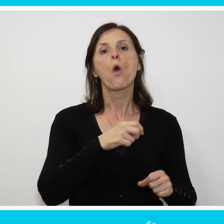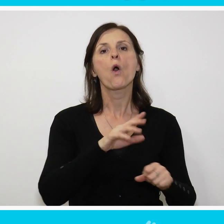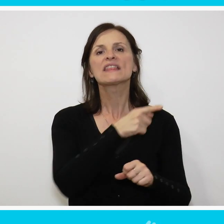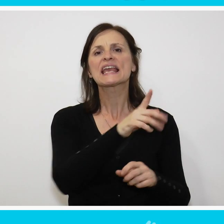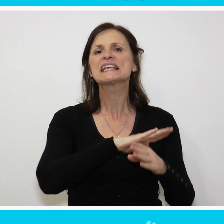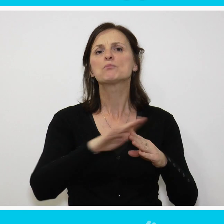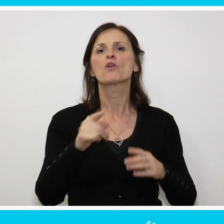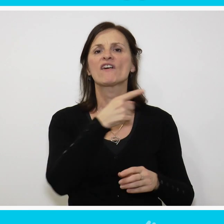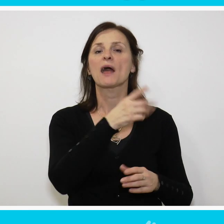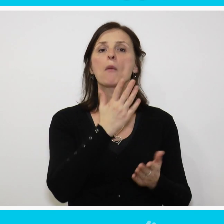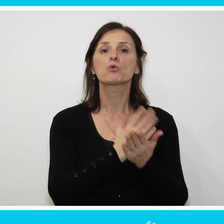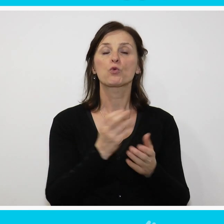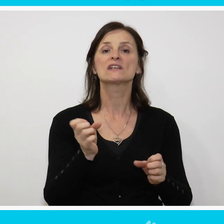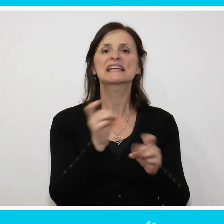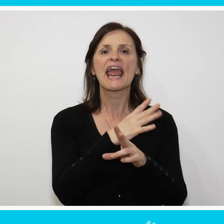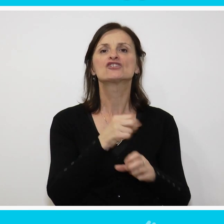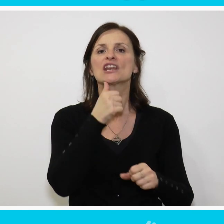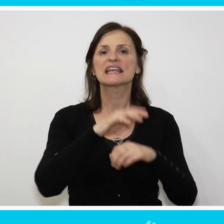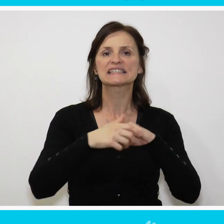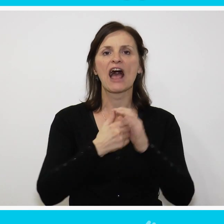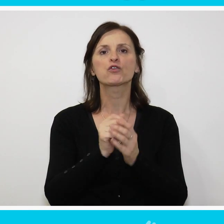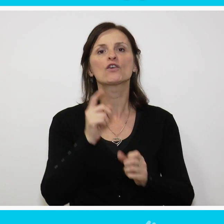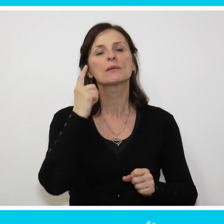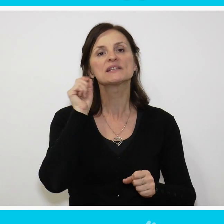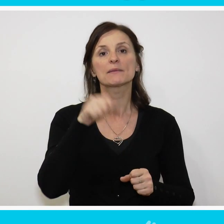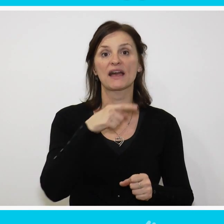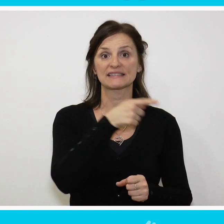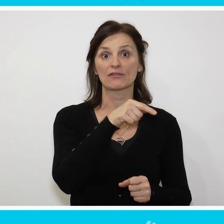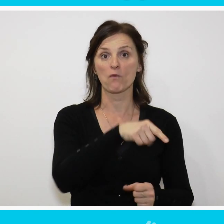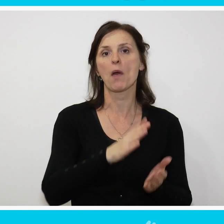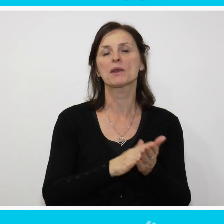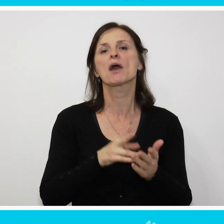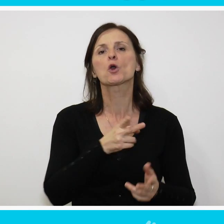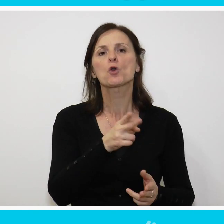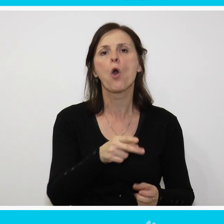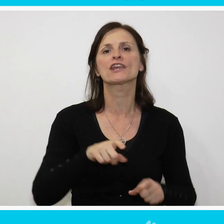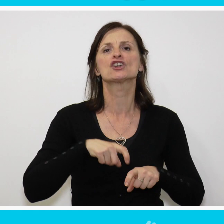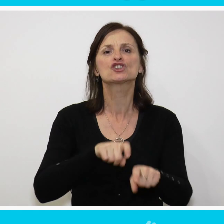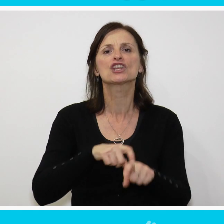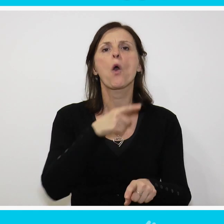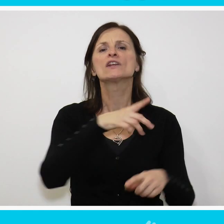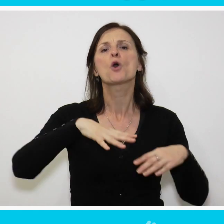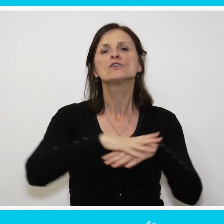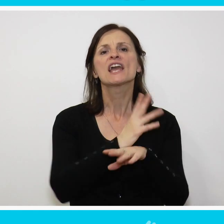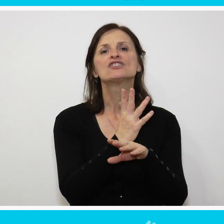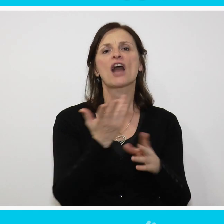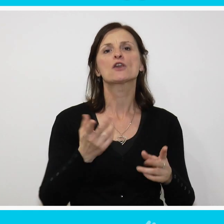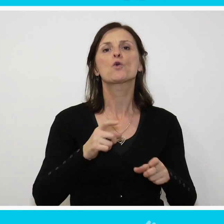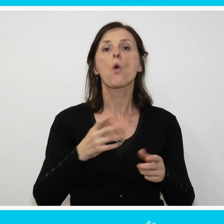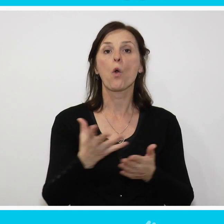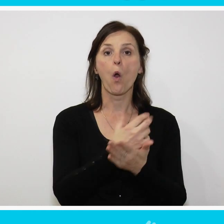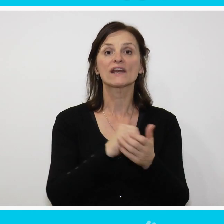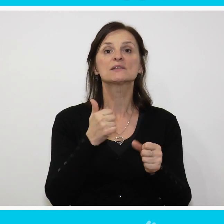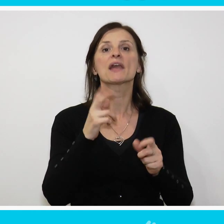to baš ispunjava da su srećni i da su zadovoljni, a drugo mislim da se, evo sad konkretno sa ovim krojenjem i šivenjem, da se osjećaju korisnim, jer